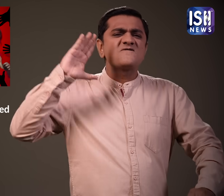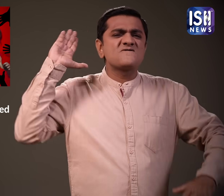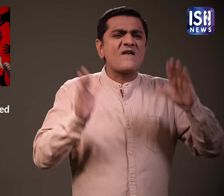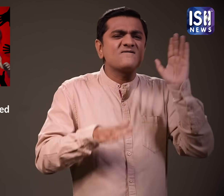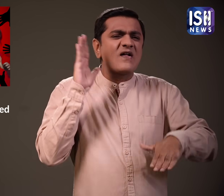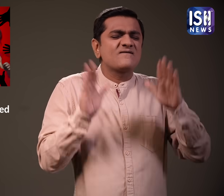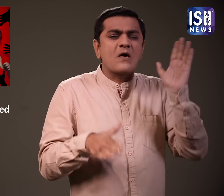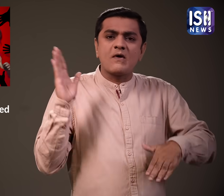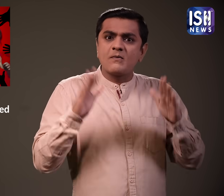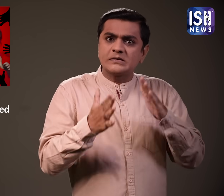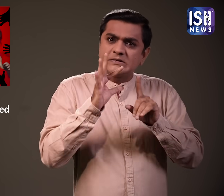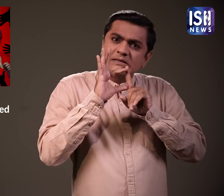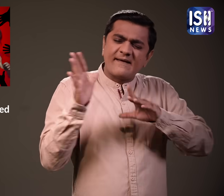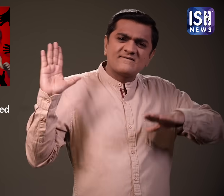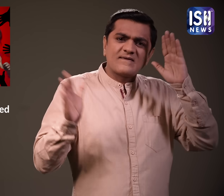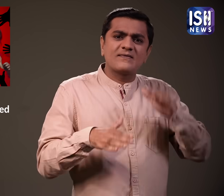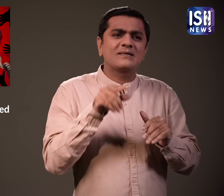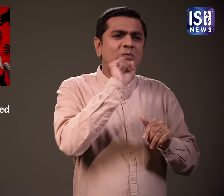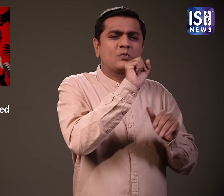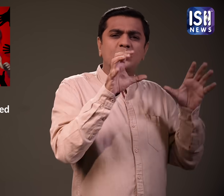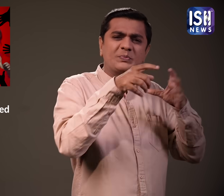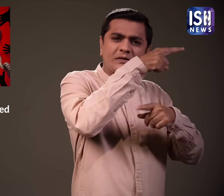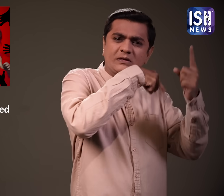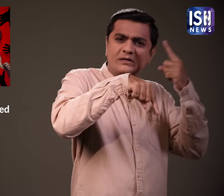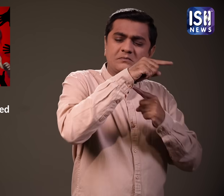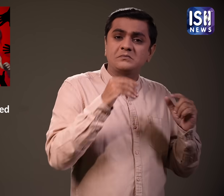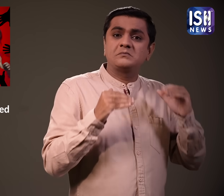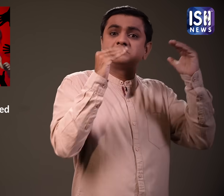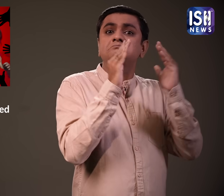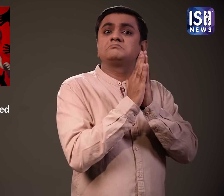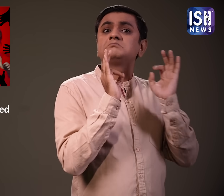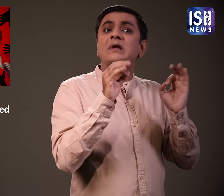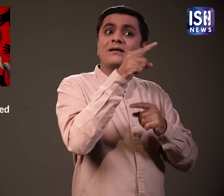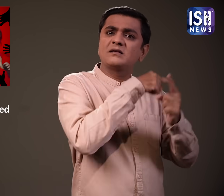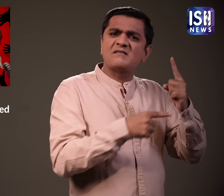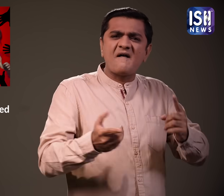उसने और उसकी सातियों ने जो उची जाती से थे उसकी साथ मार पेट की.